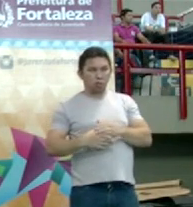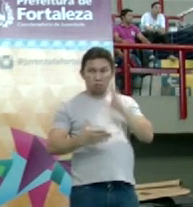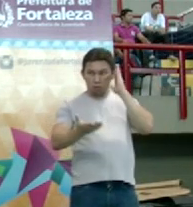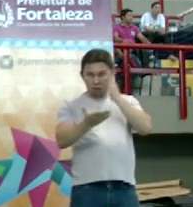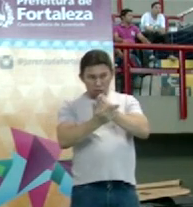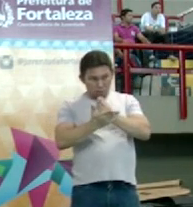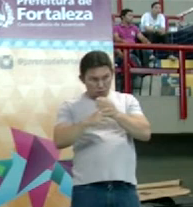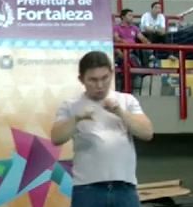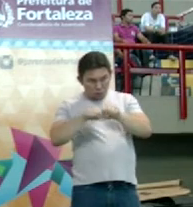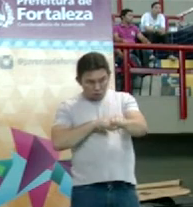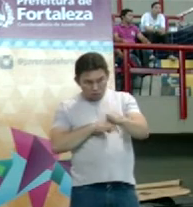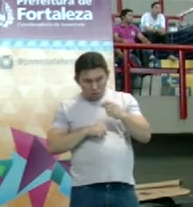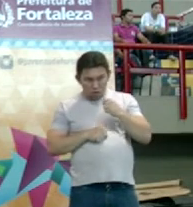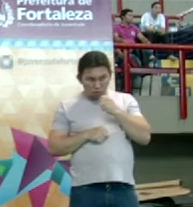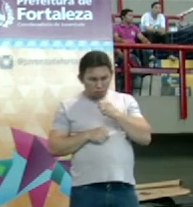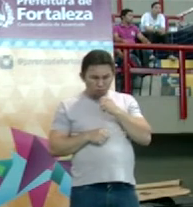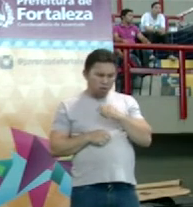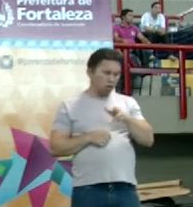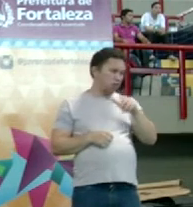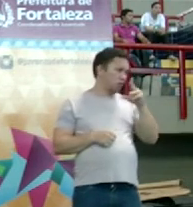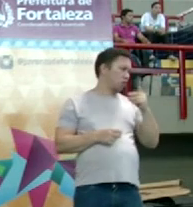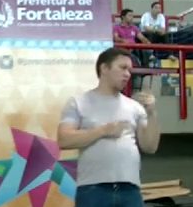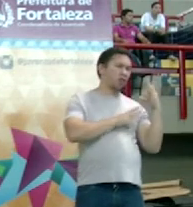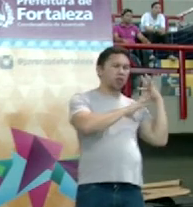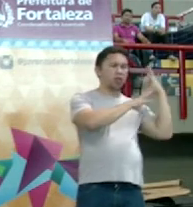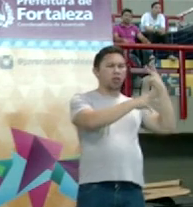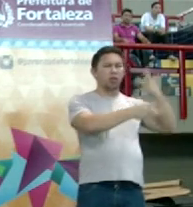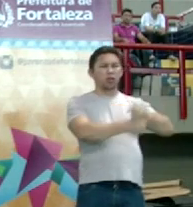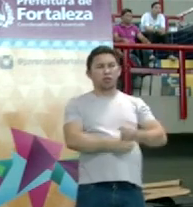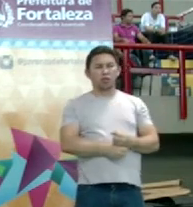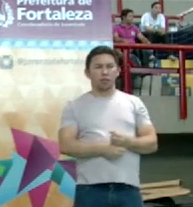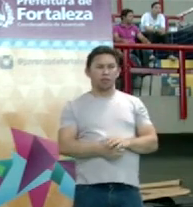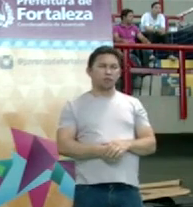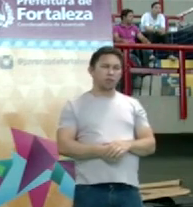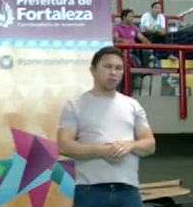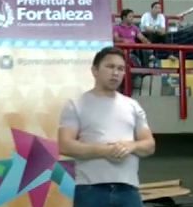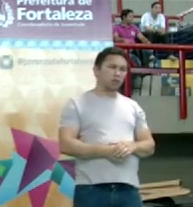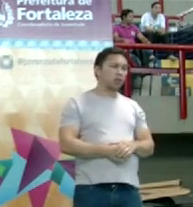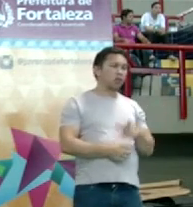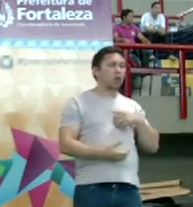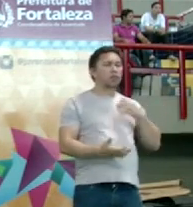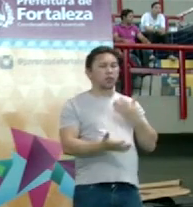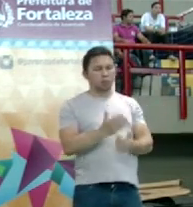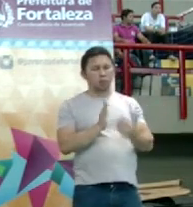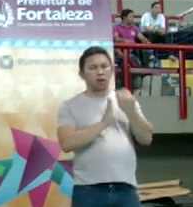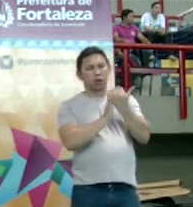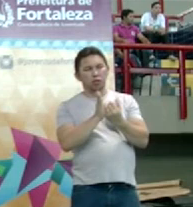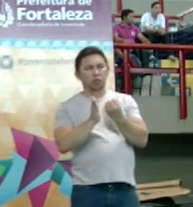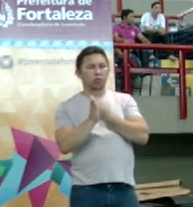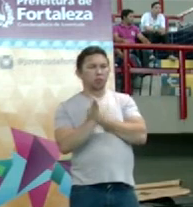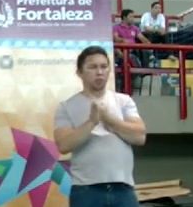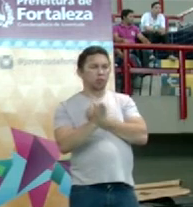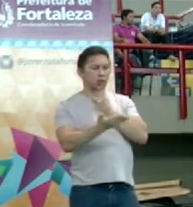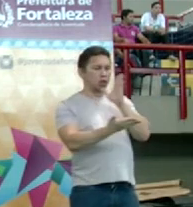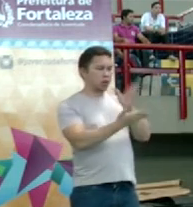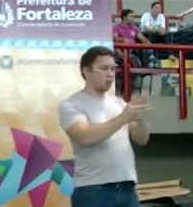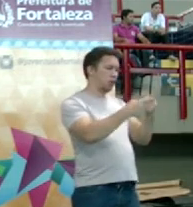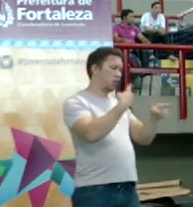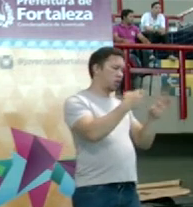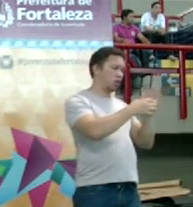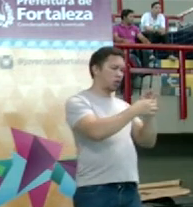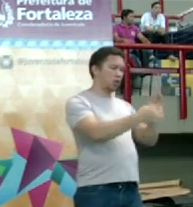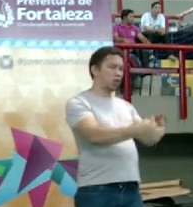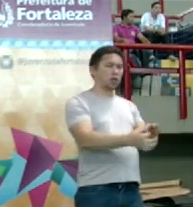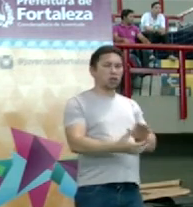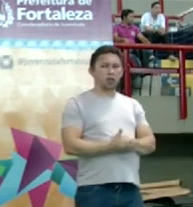mulher. Nunca vai acabar. Professor, eu perco onde? Na competência 3, que é acabar é incoerente.